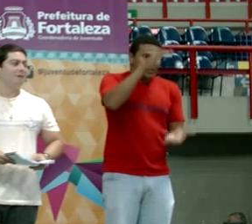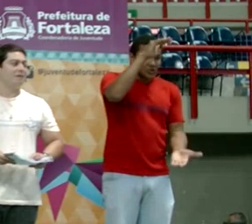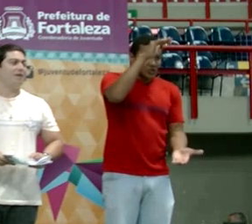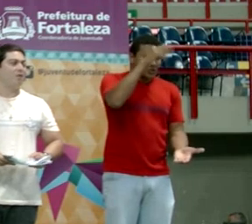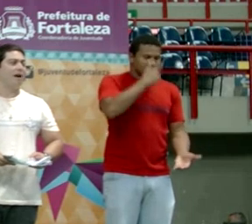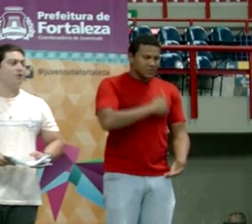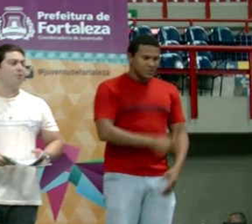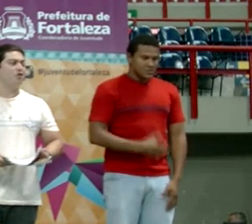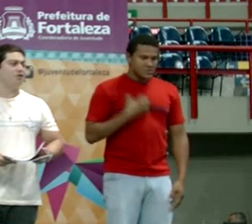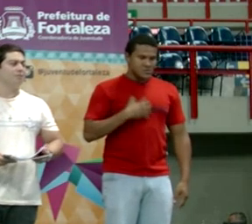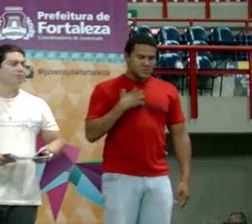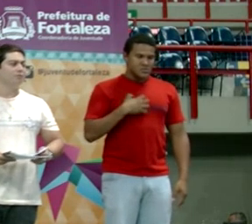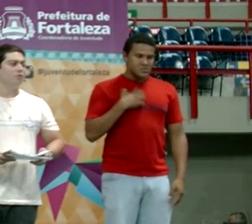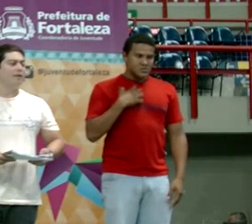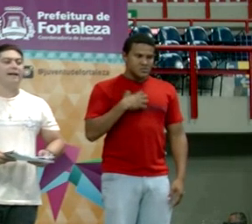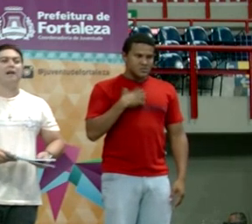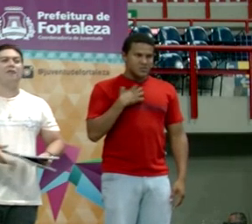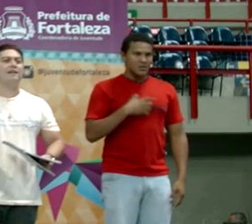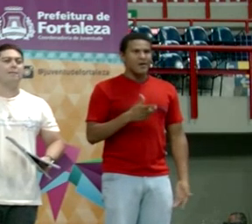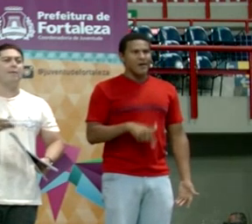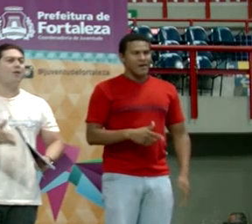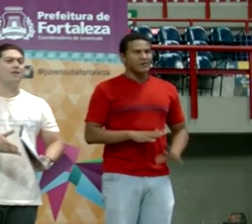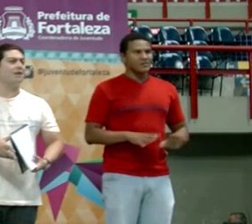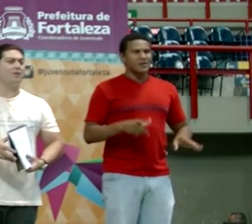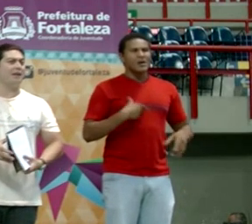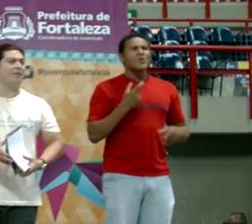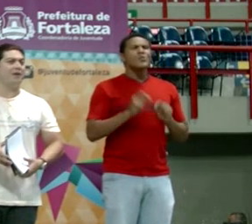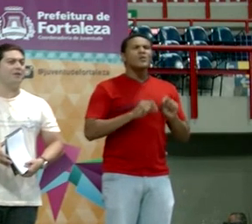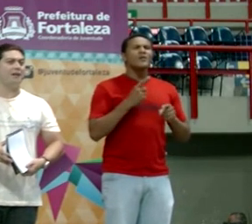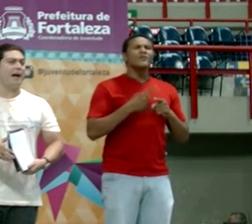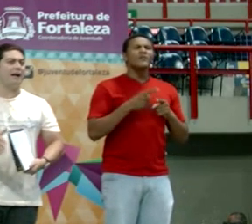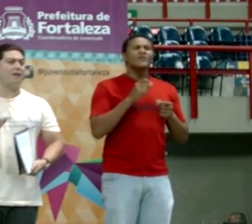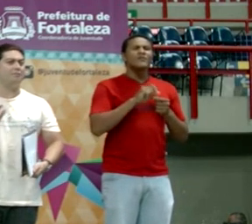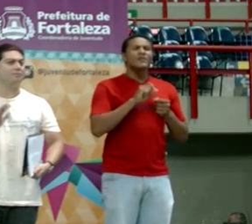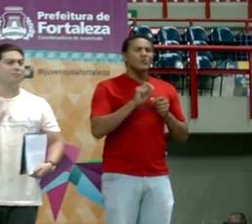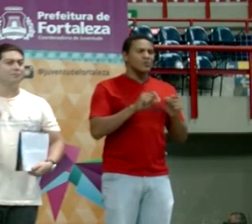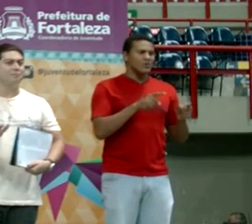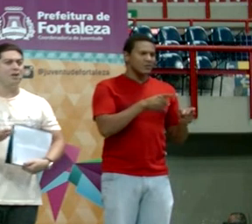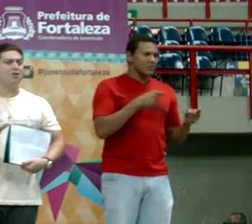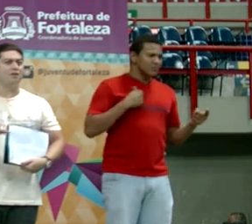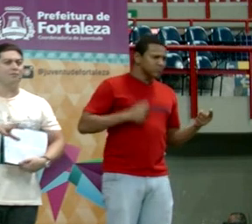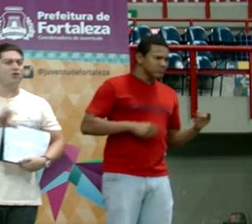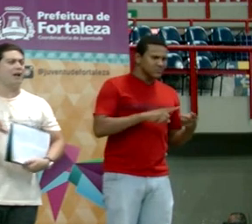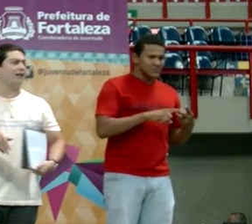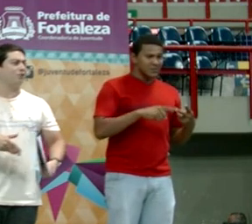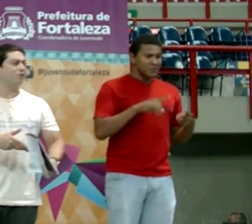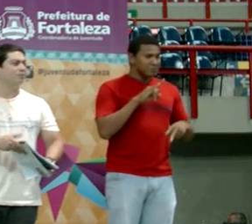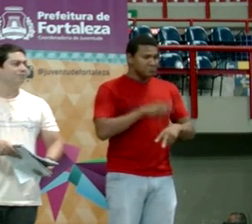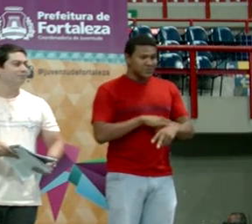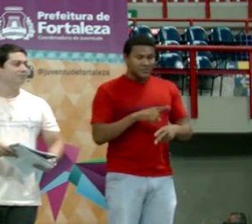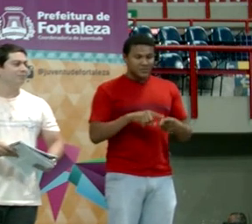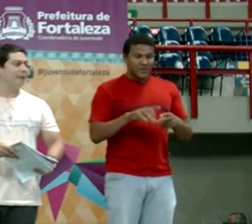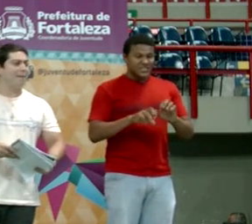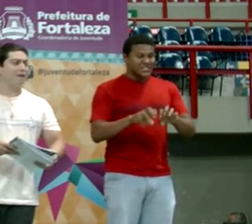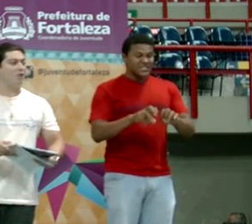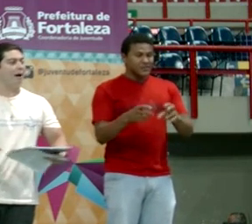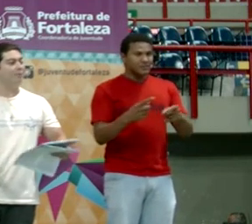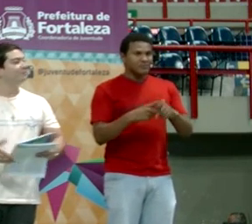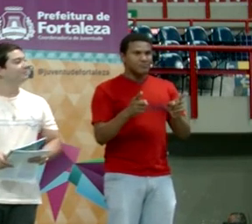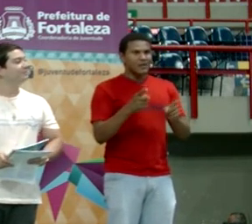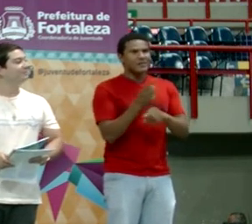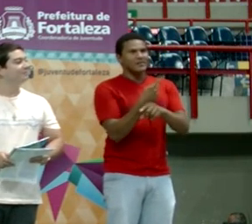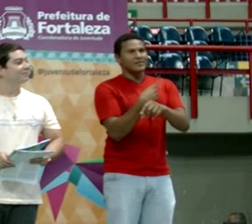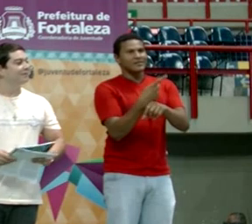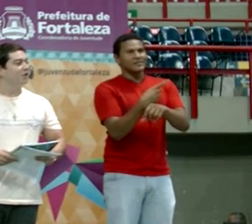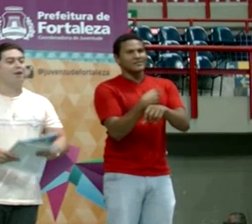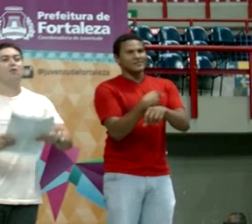pessoal começa a ficar com raiva do bichinho. O que é que ele faz? A mesma coisa que quando ele é filhote. Caga, mija, estraga tudo, mas balança o